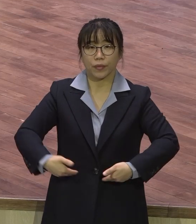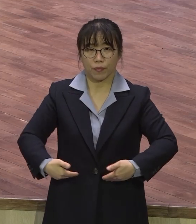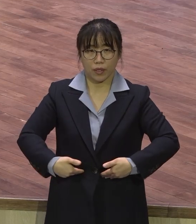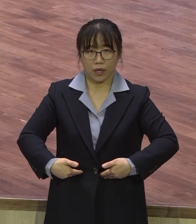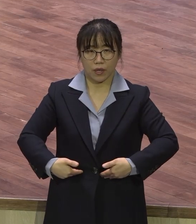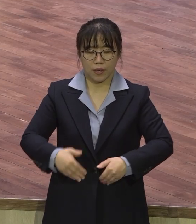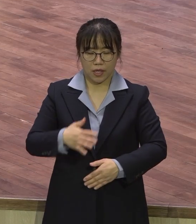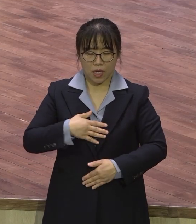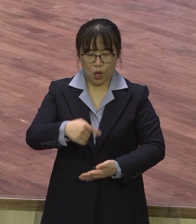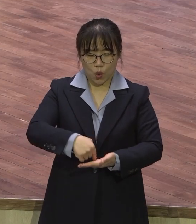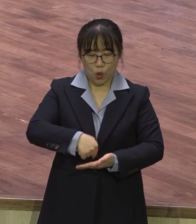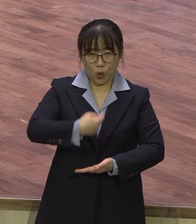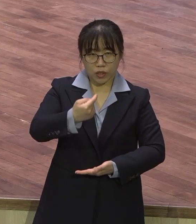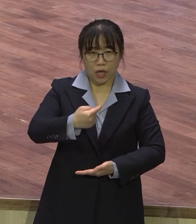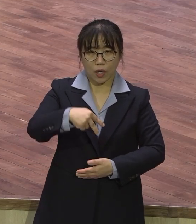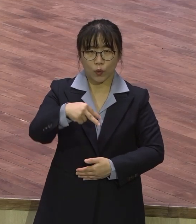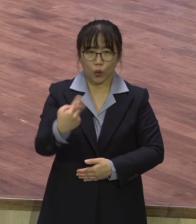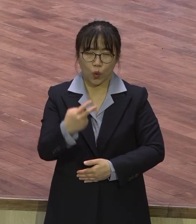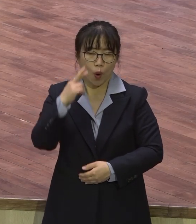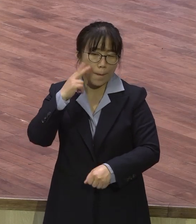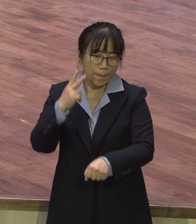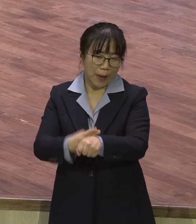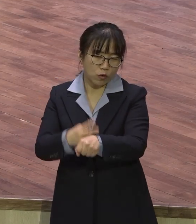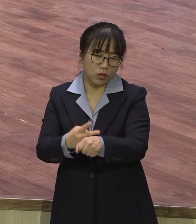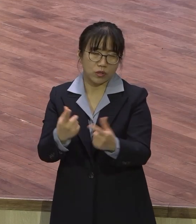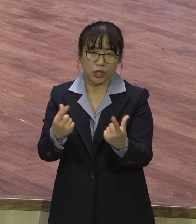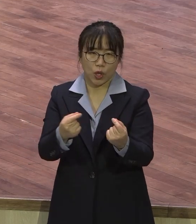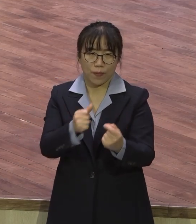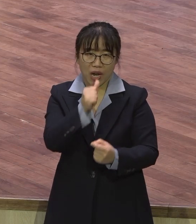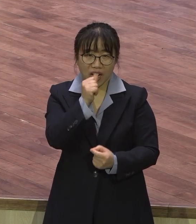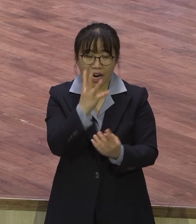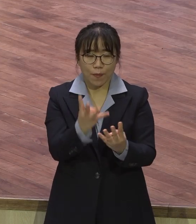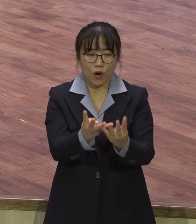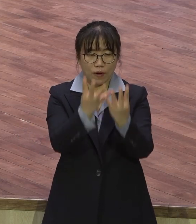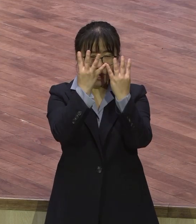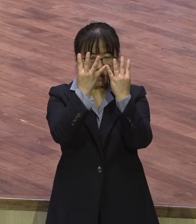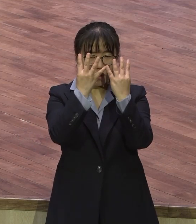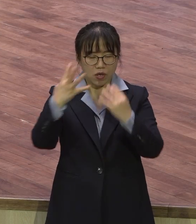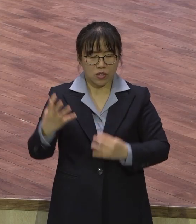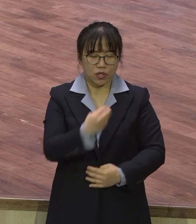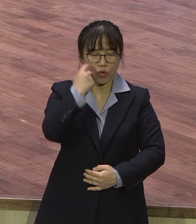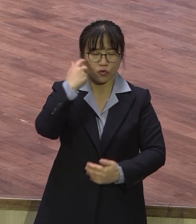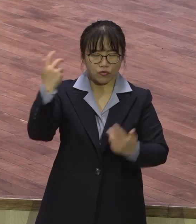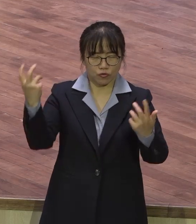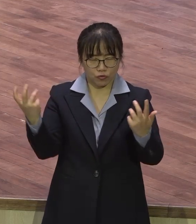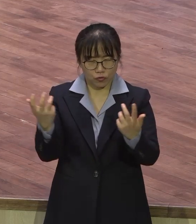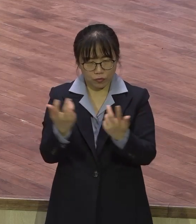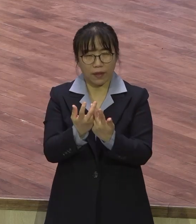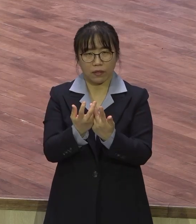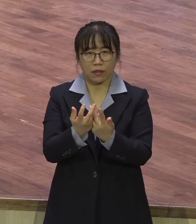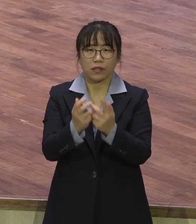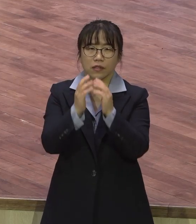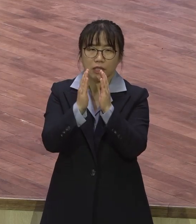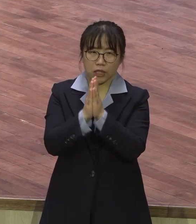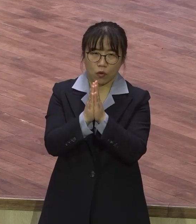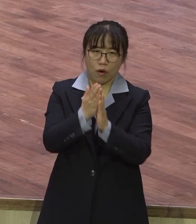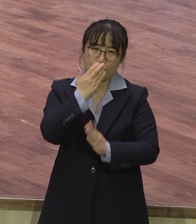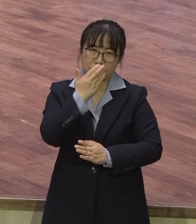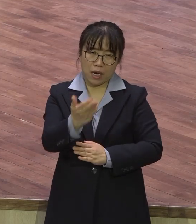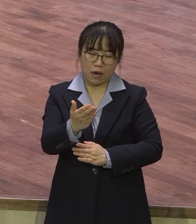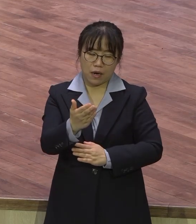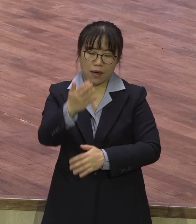혼자서도 바울처럼 감옥에 혼자 갇혔어도 성령 충만할 수 있는 깨어 기도할 수 있는 말씀 속에서